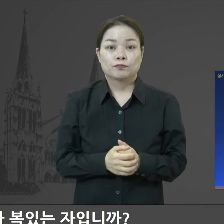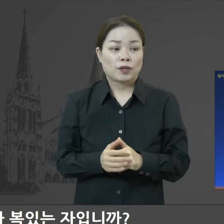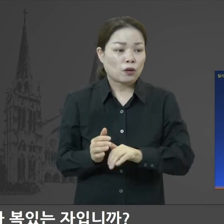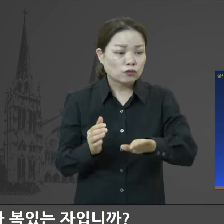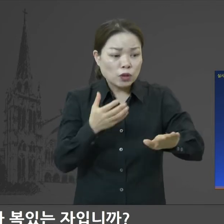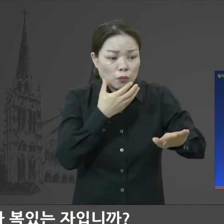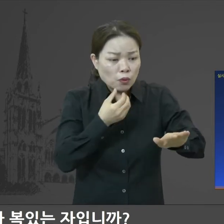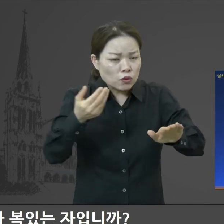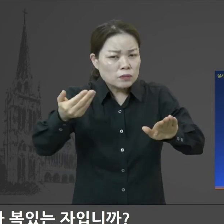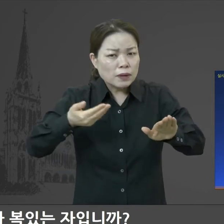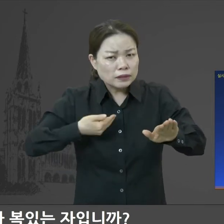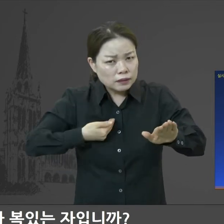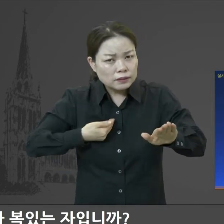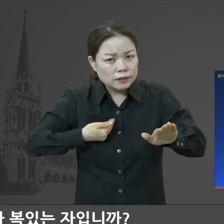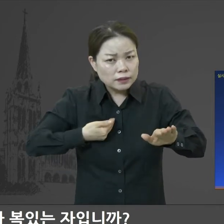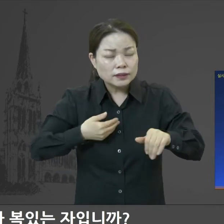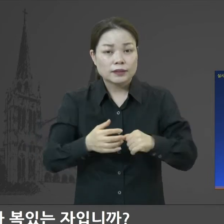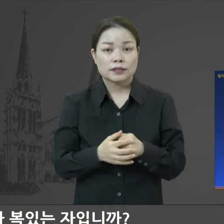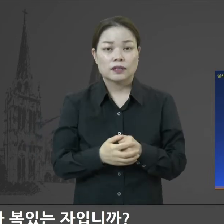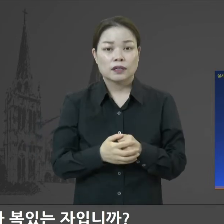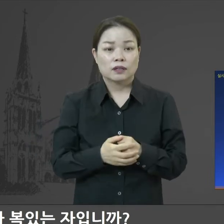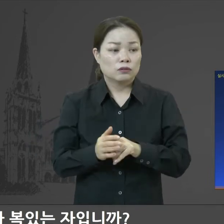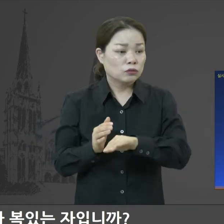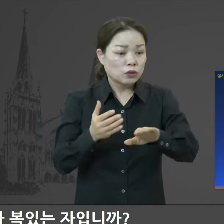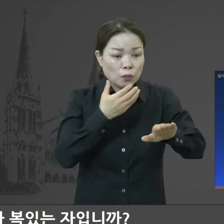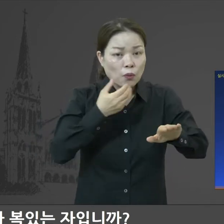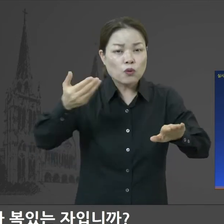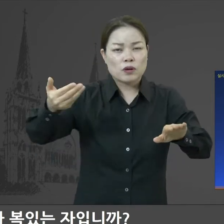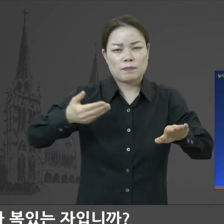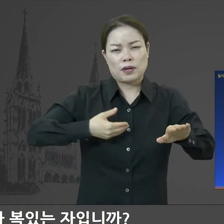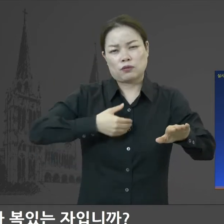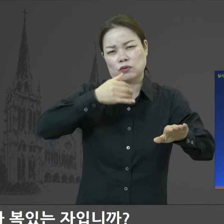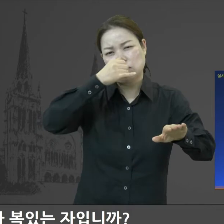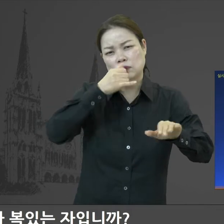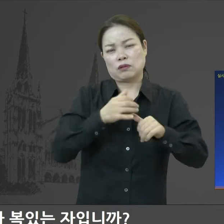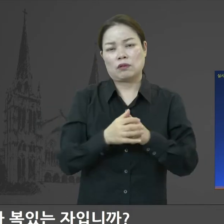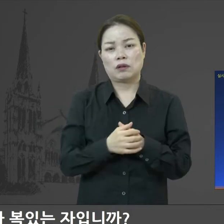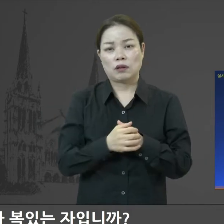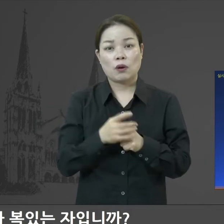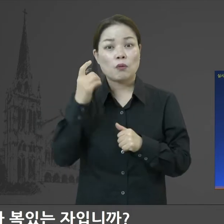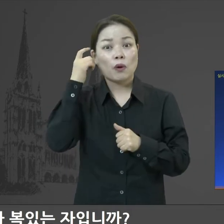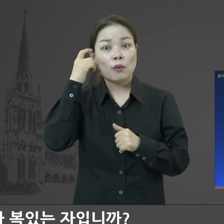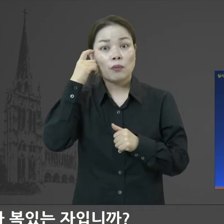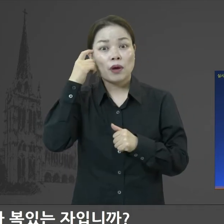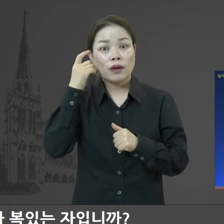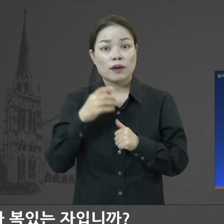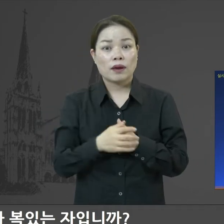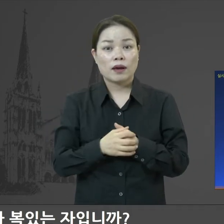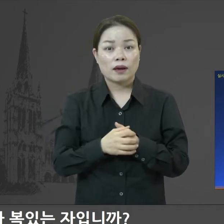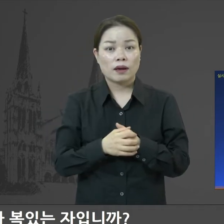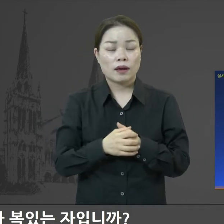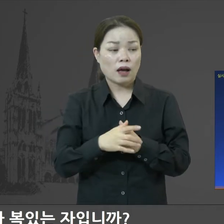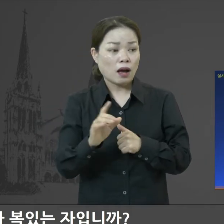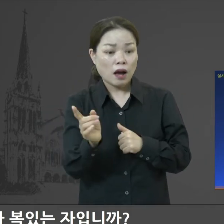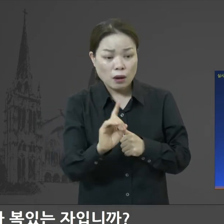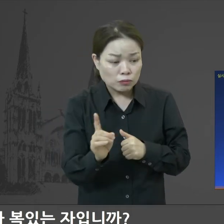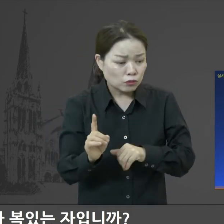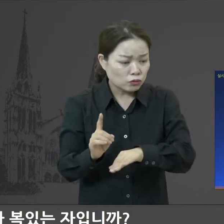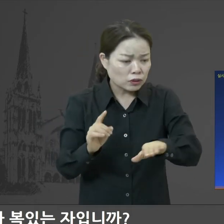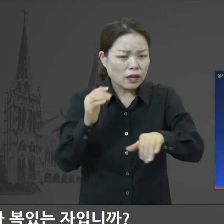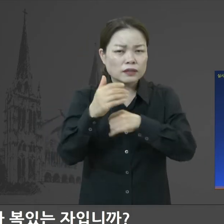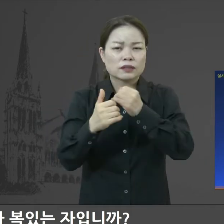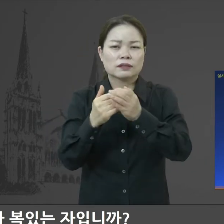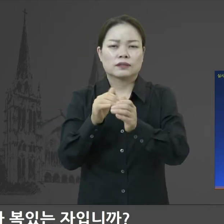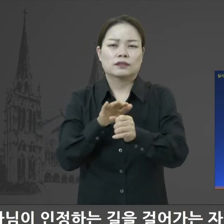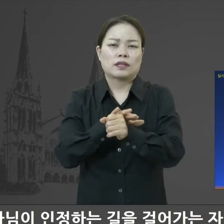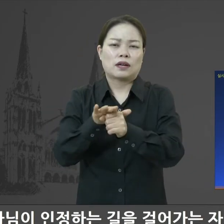우리가 이 복을 받은 것이에요, 여러분. 우리가 이 복을 받고 있습니다. 왜 그렇습니까? 아무것도 아닌 우리를 하나님께